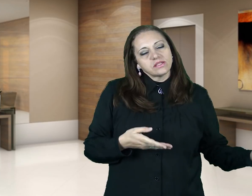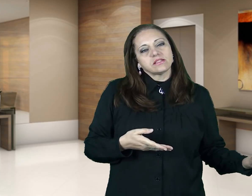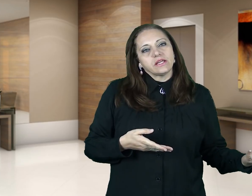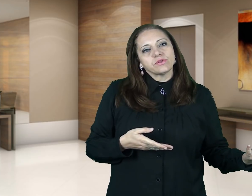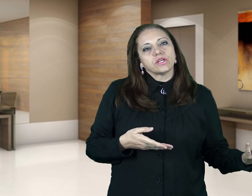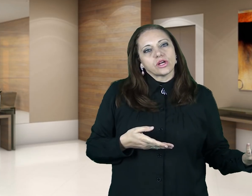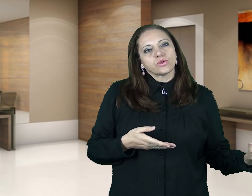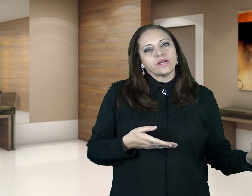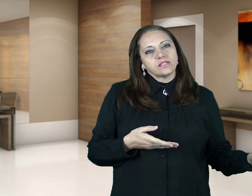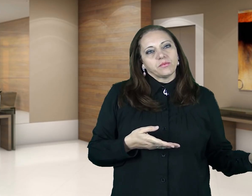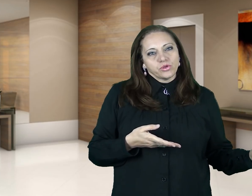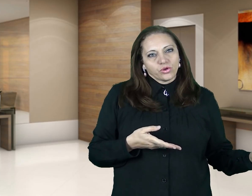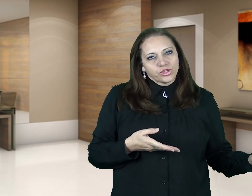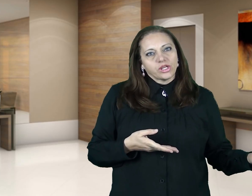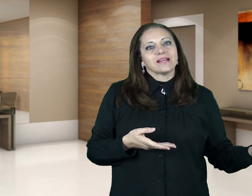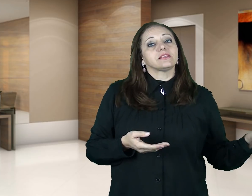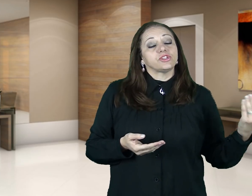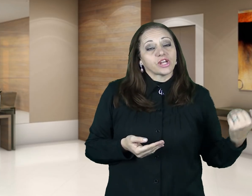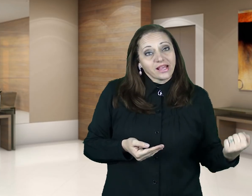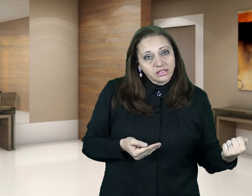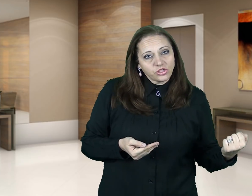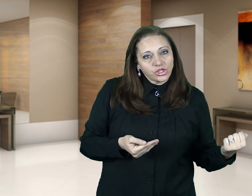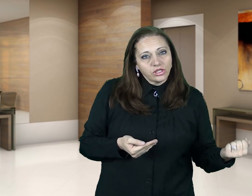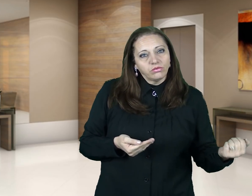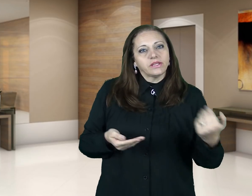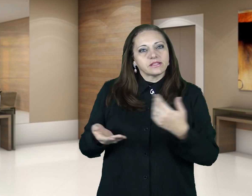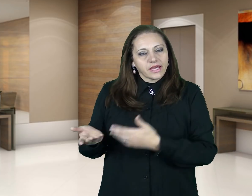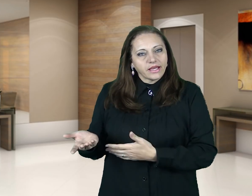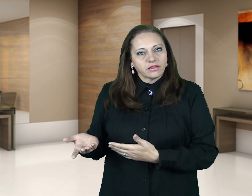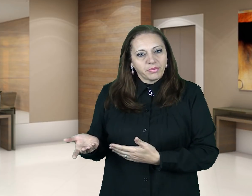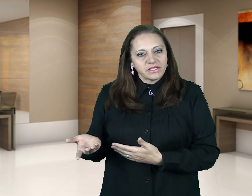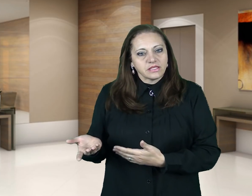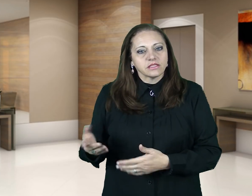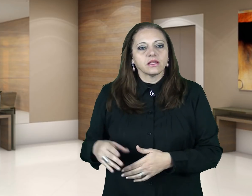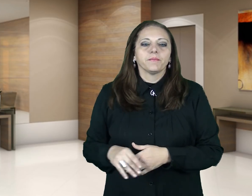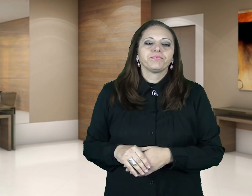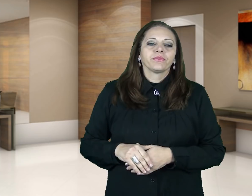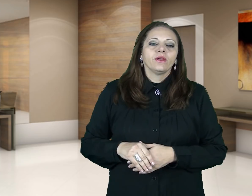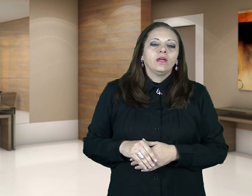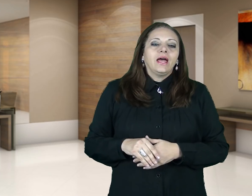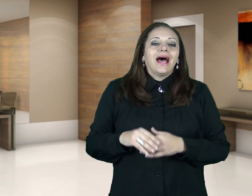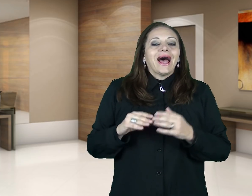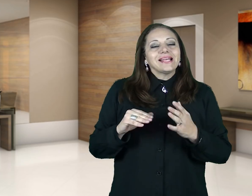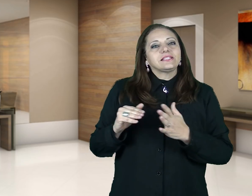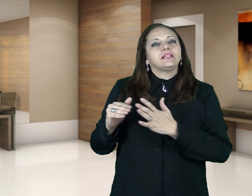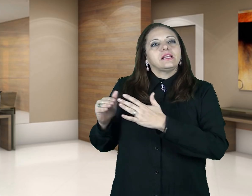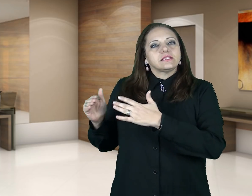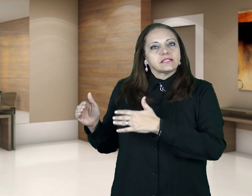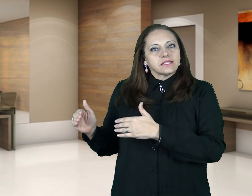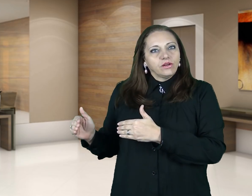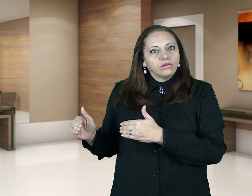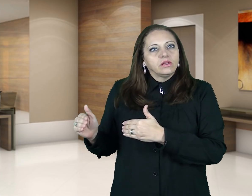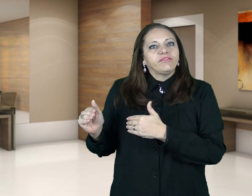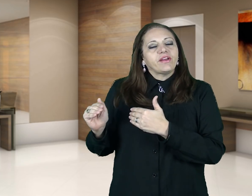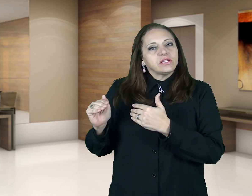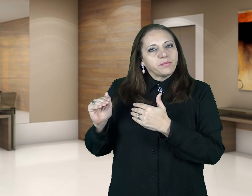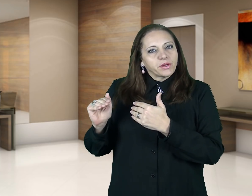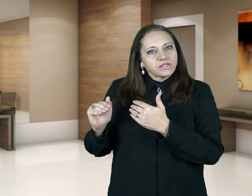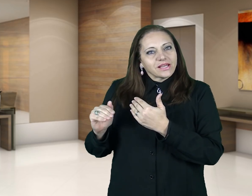as línguas que nós conhecemos hoje, as que já existiram e as que ainda persistem. A sinalização veio nesse processo